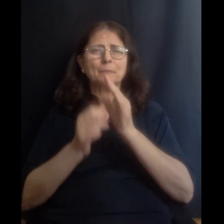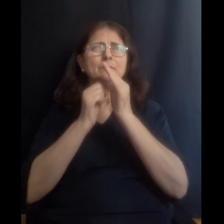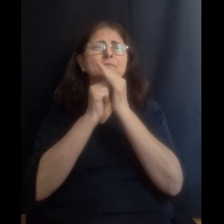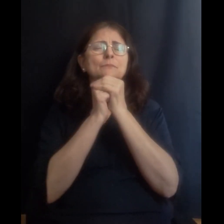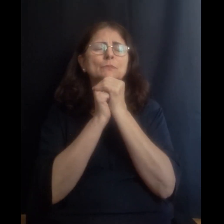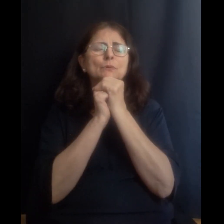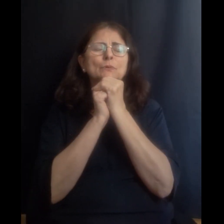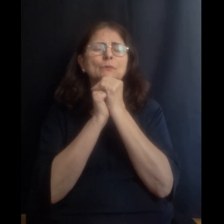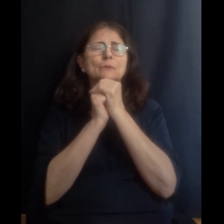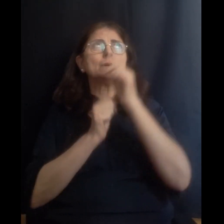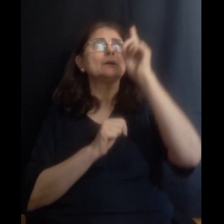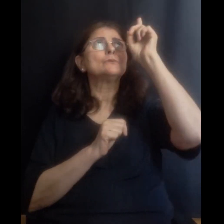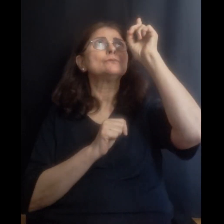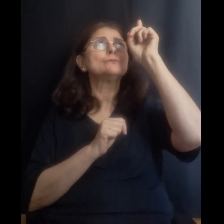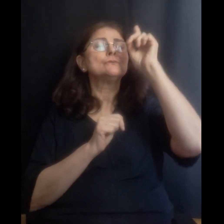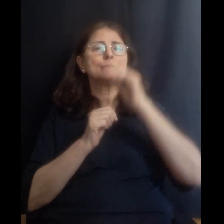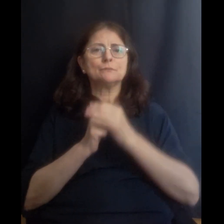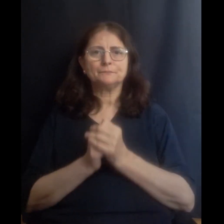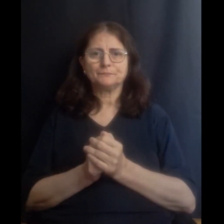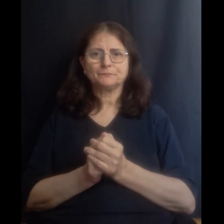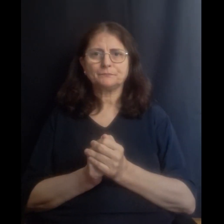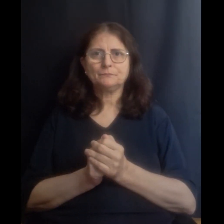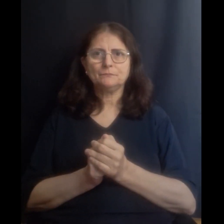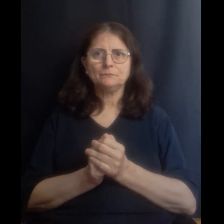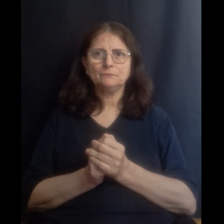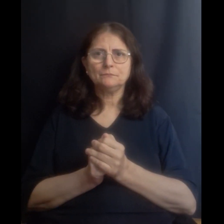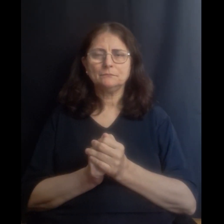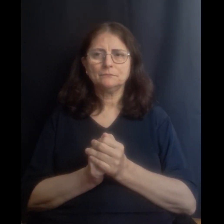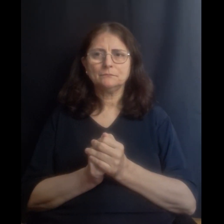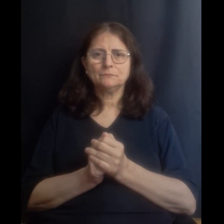causa sempre nas mãos de Deus.